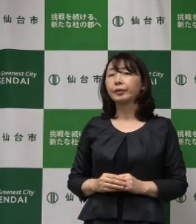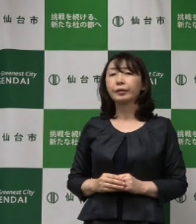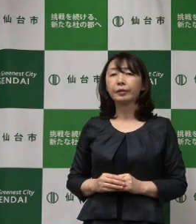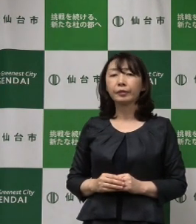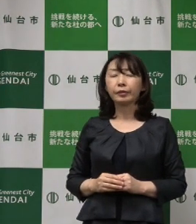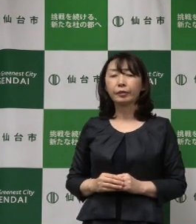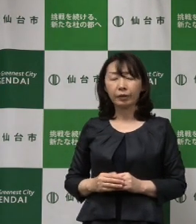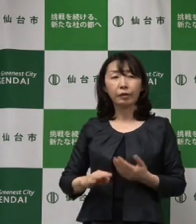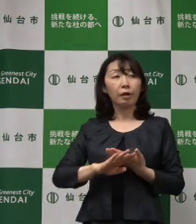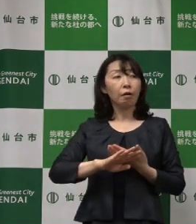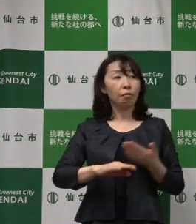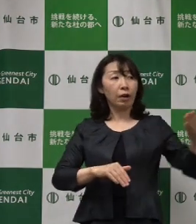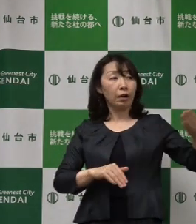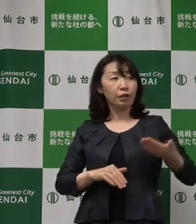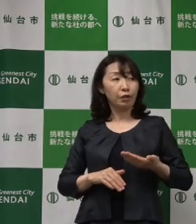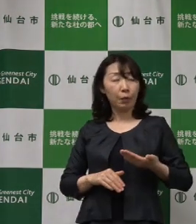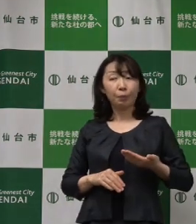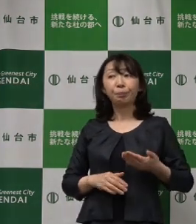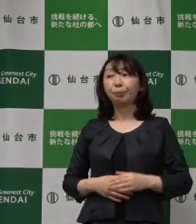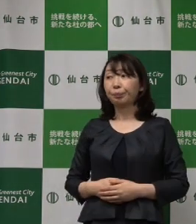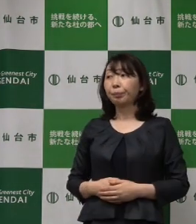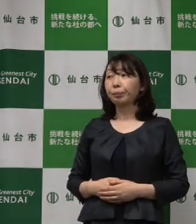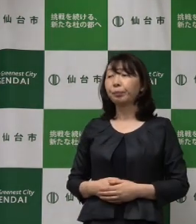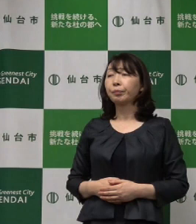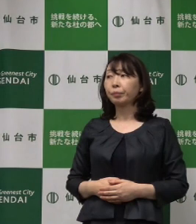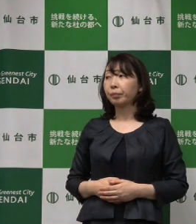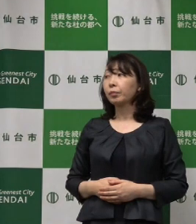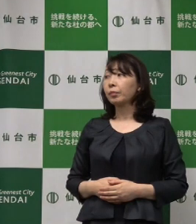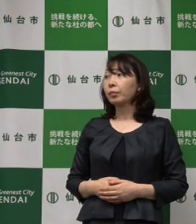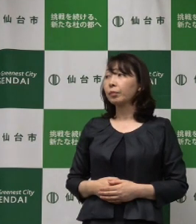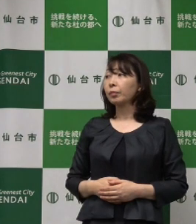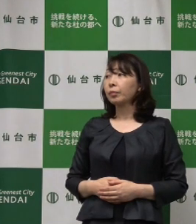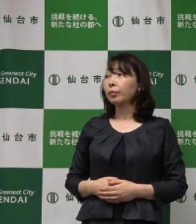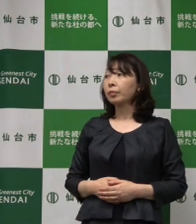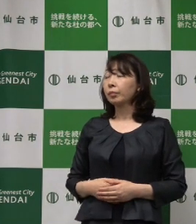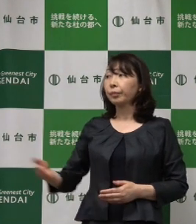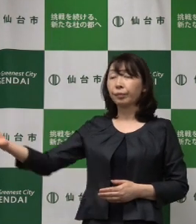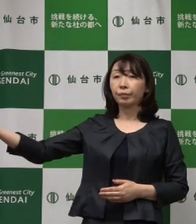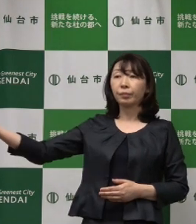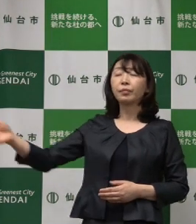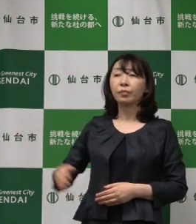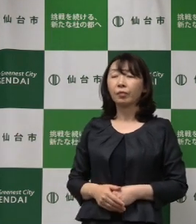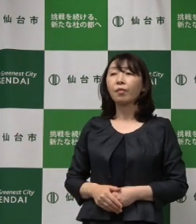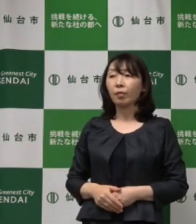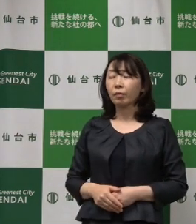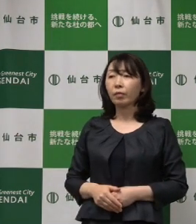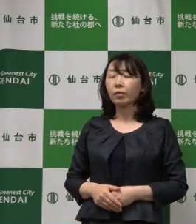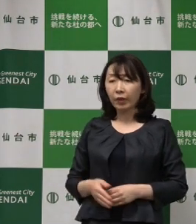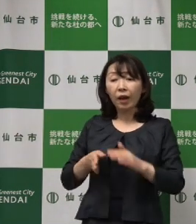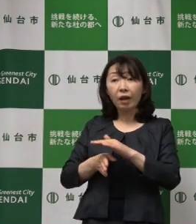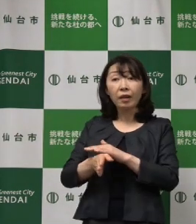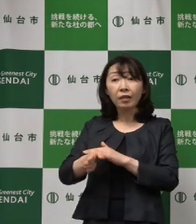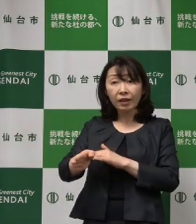はい、他にご質問いかがでしょうか。どうぞ。 すみません、地下鉄の件戻って